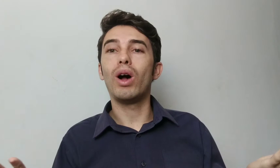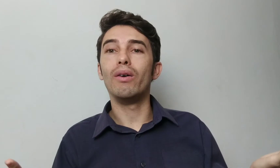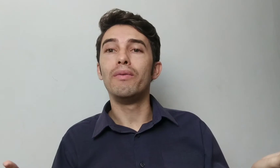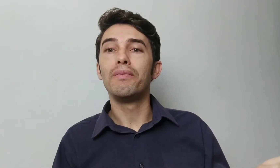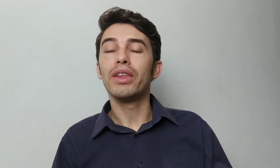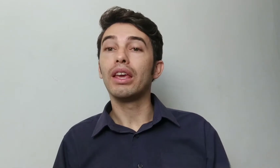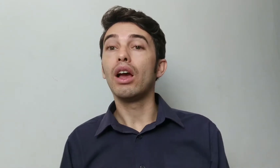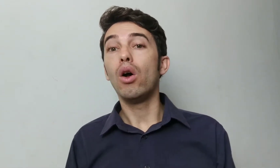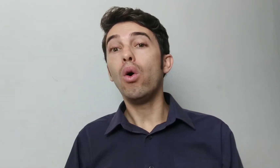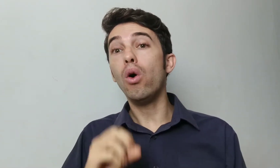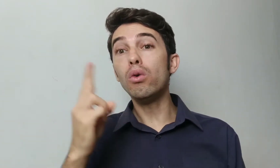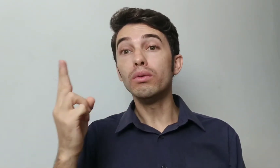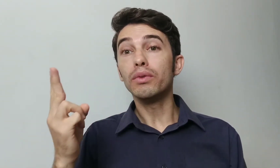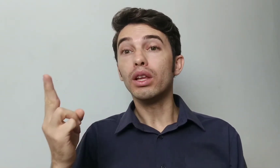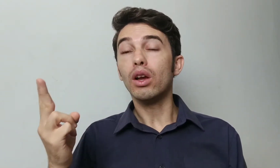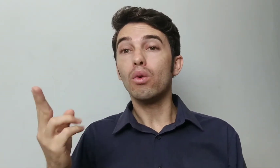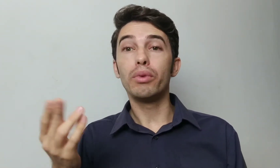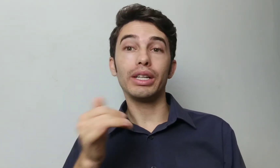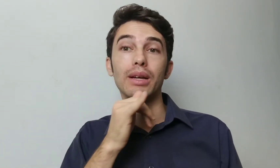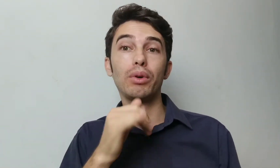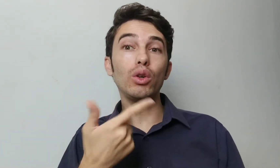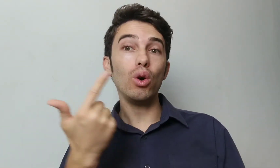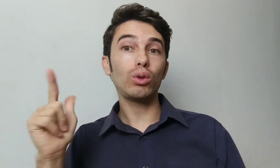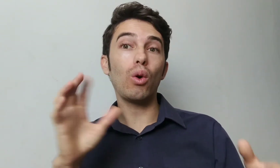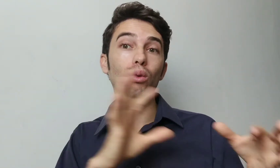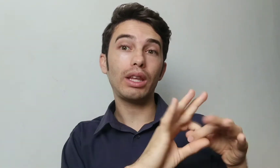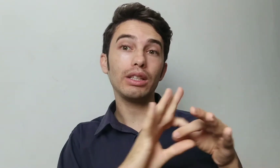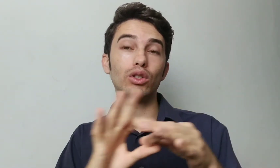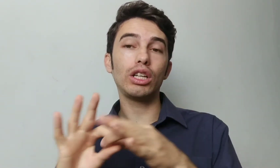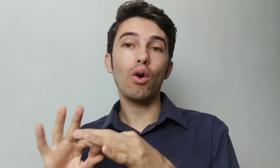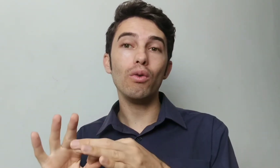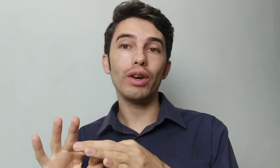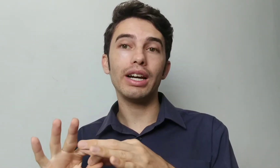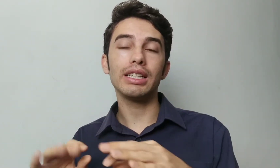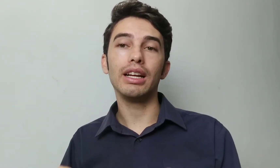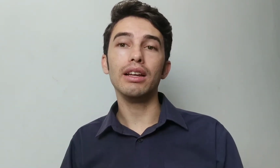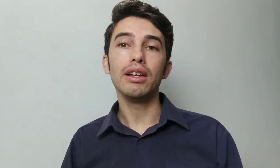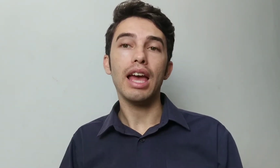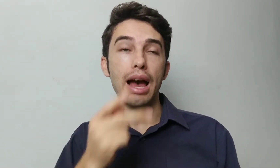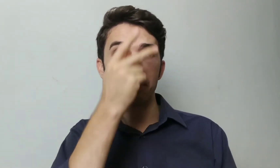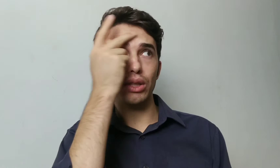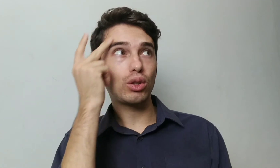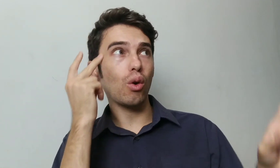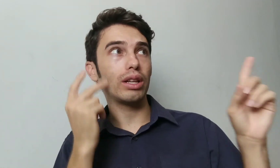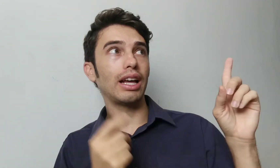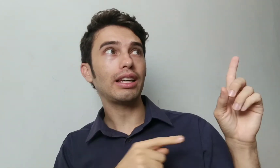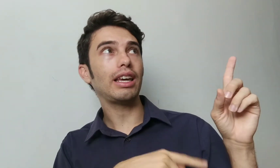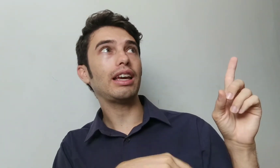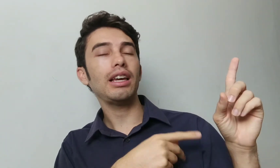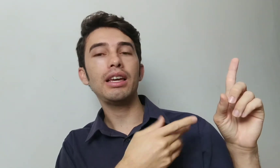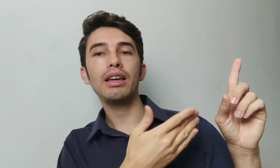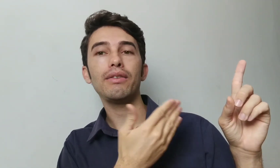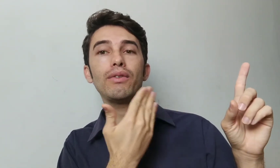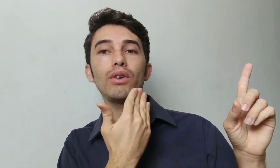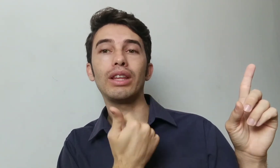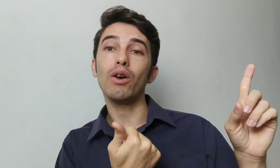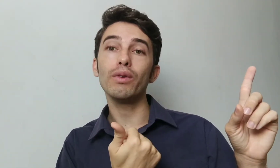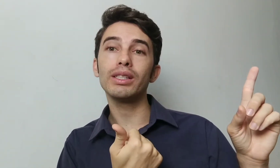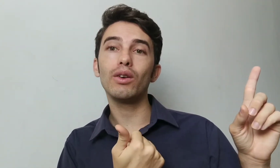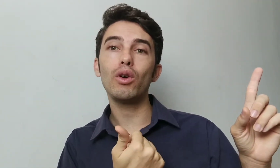Qual? Ou, por exemplo, em outro contexto de conversa, né? A pessoa tá aqui e tá conversando comigo